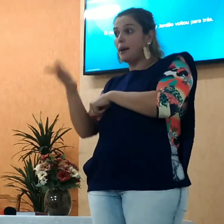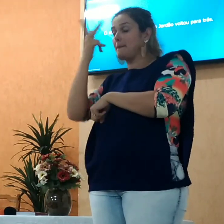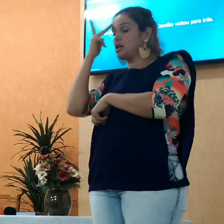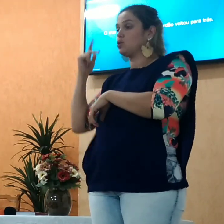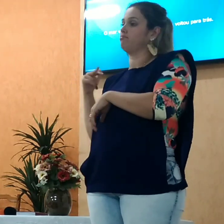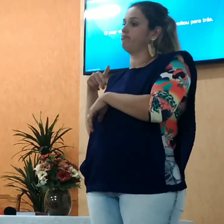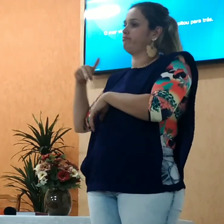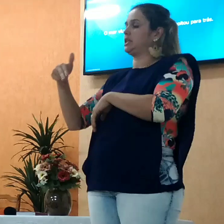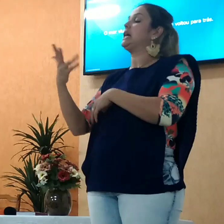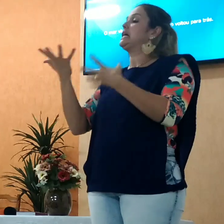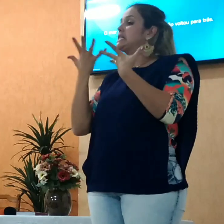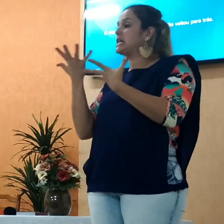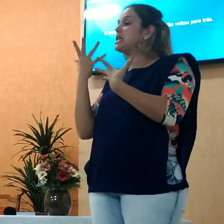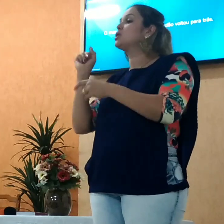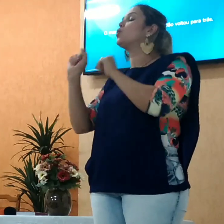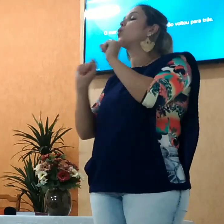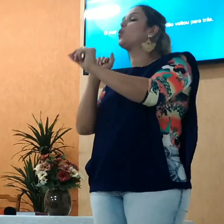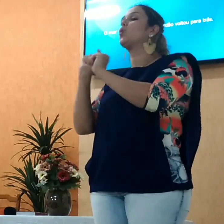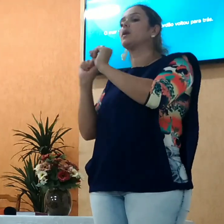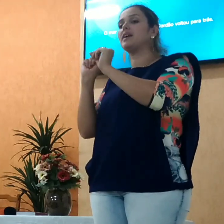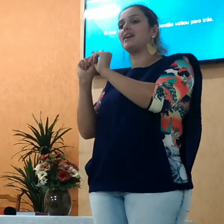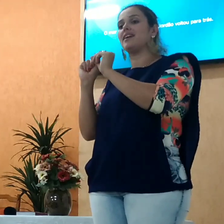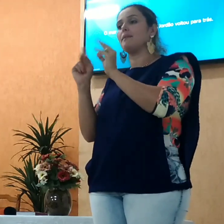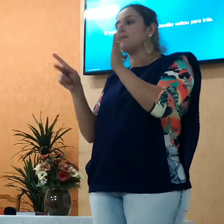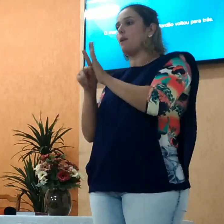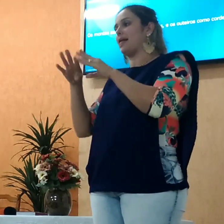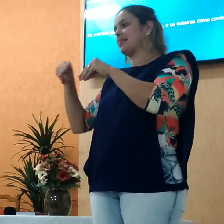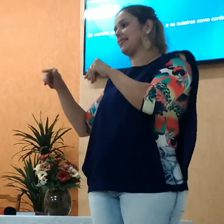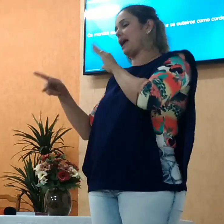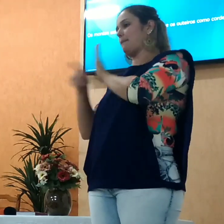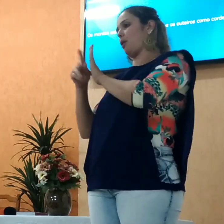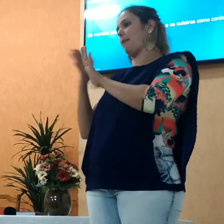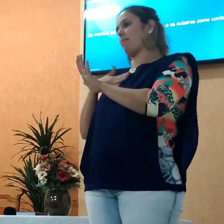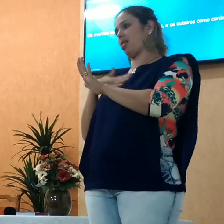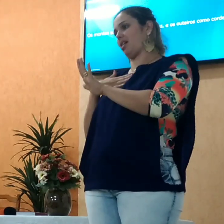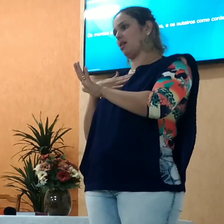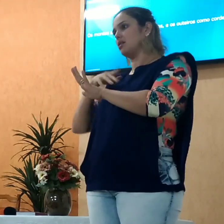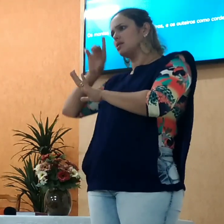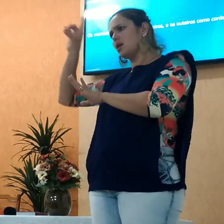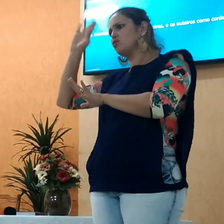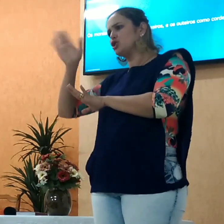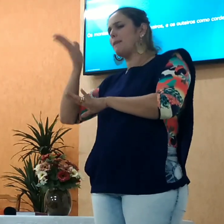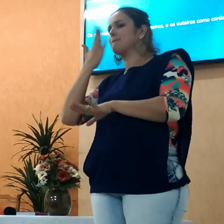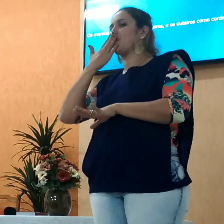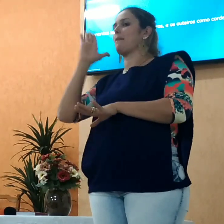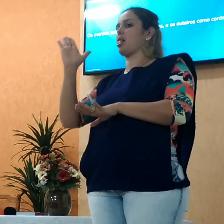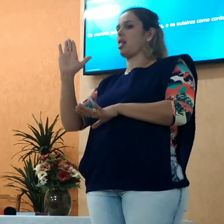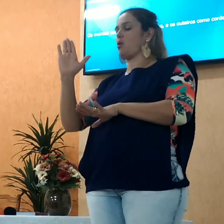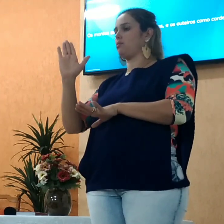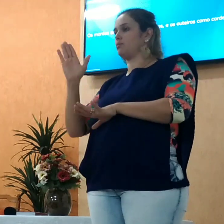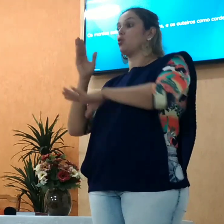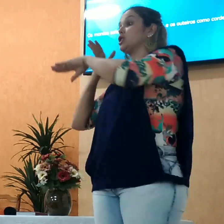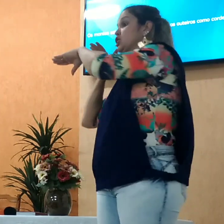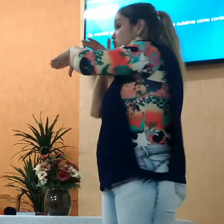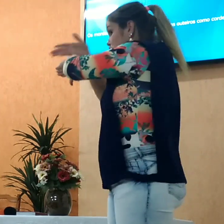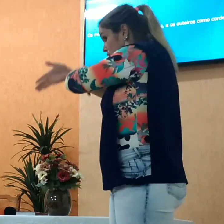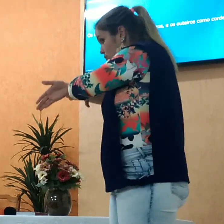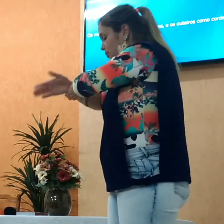agora conquistar, tomar posse daquela terra, aonde Deus tinha prometido. Quando eles chegaram no